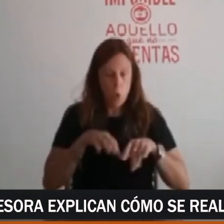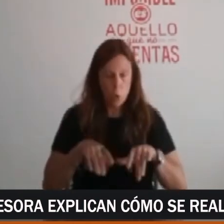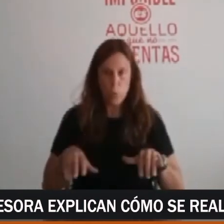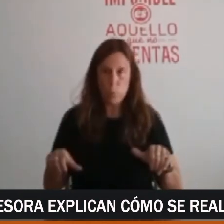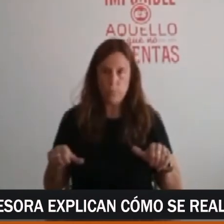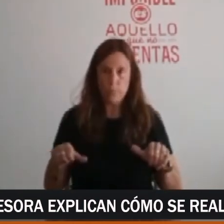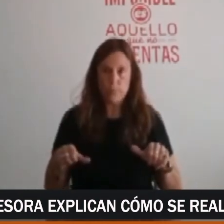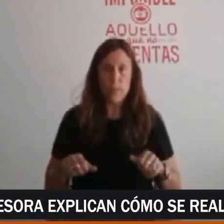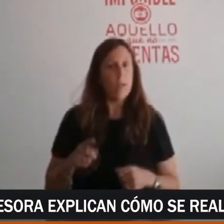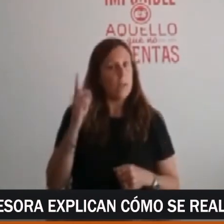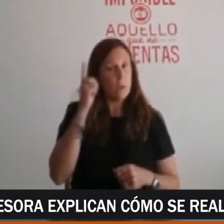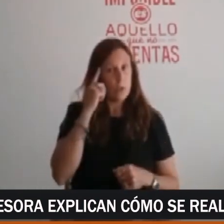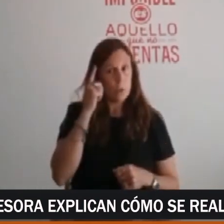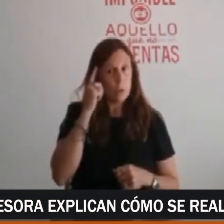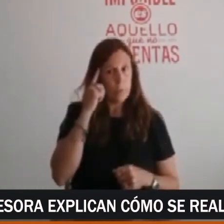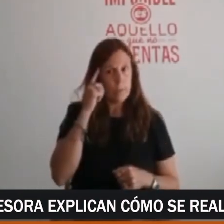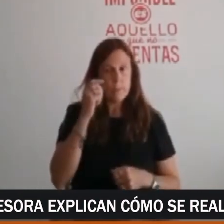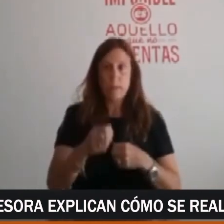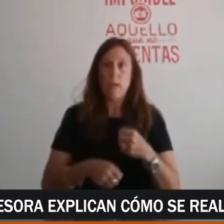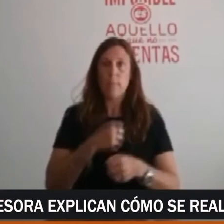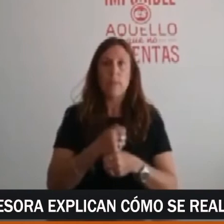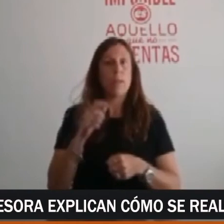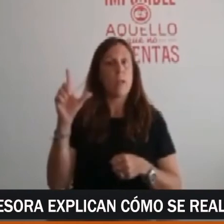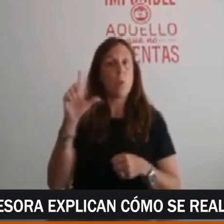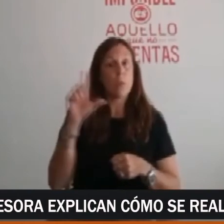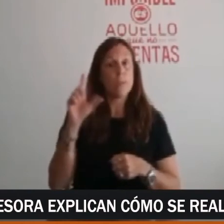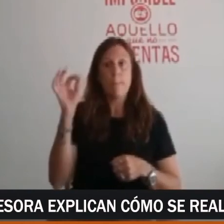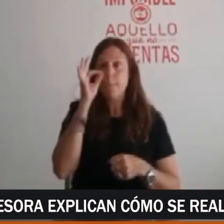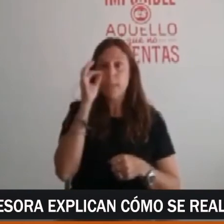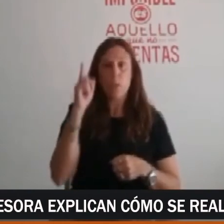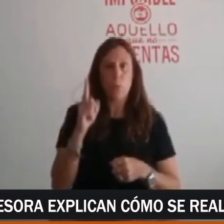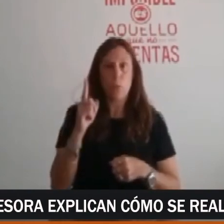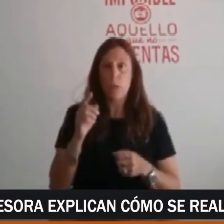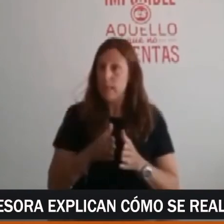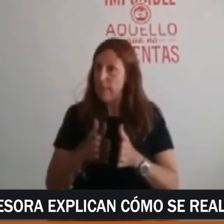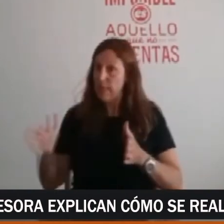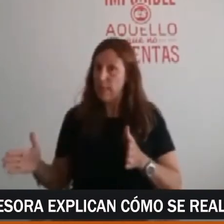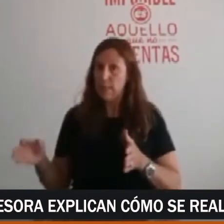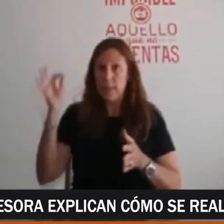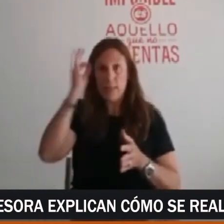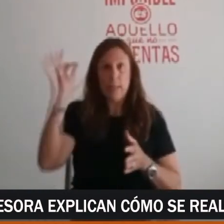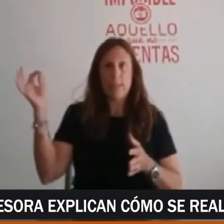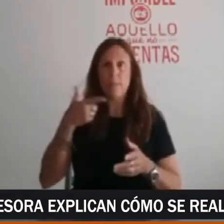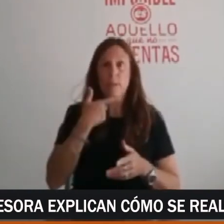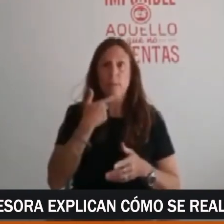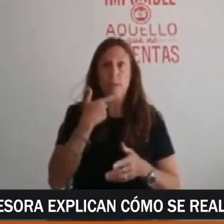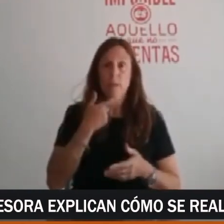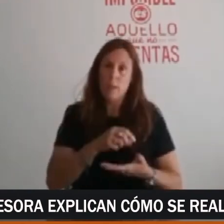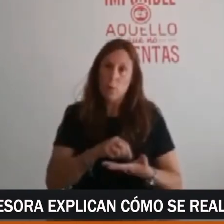tablet o compu. No te olvides, a partir del lunes 21 y hasta el 30 de